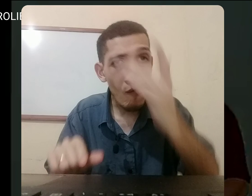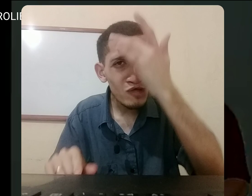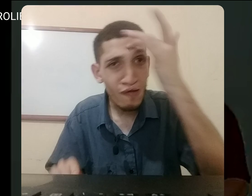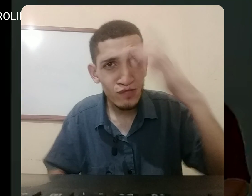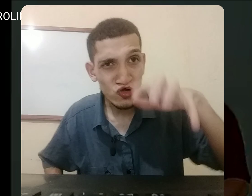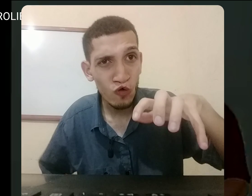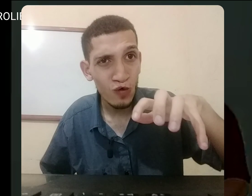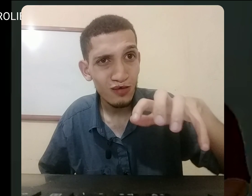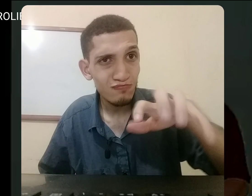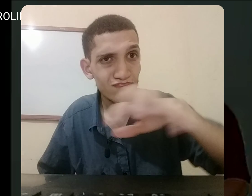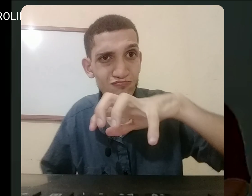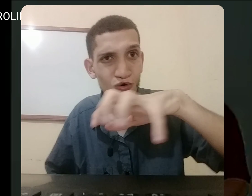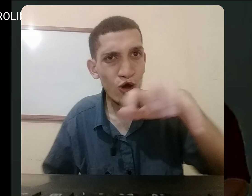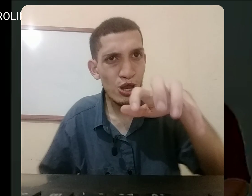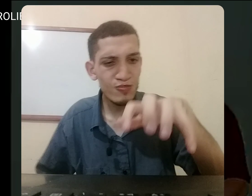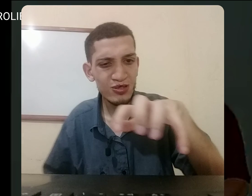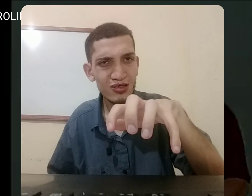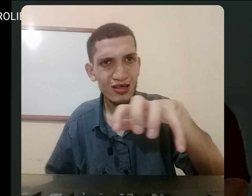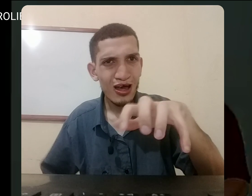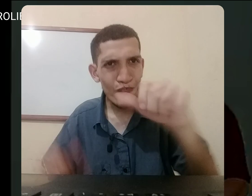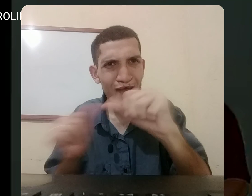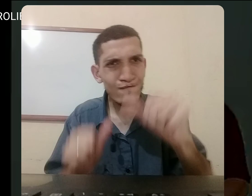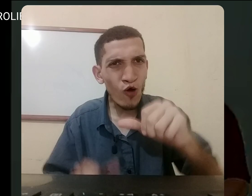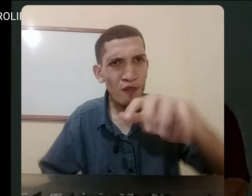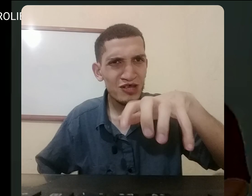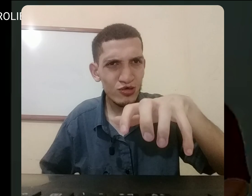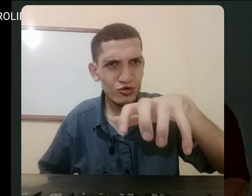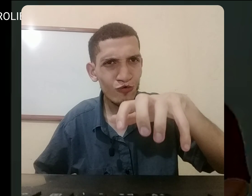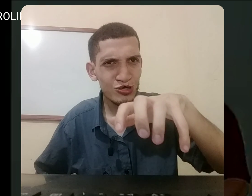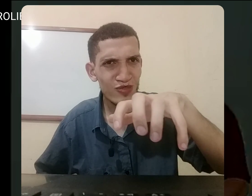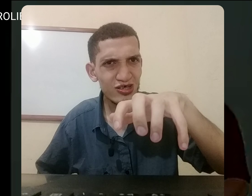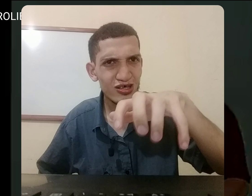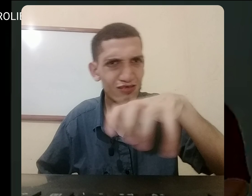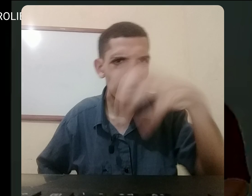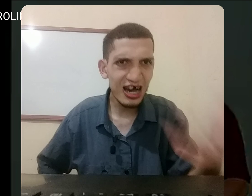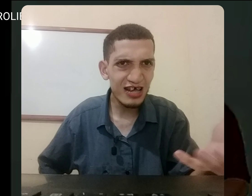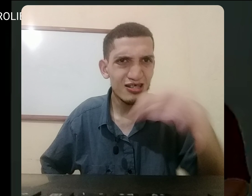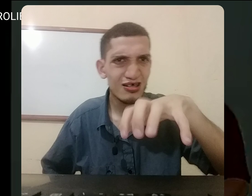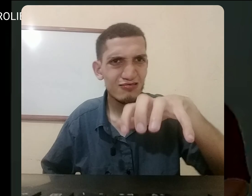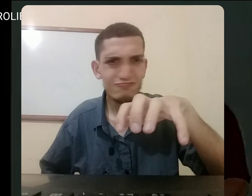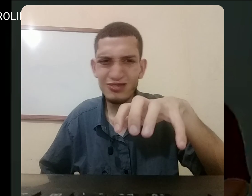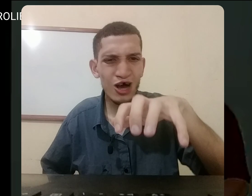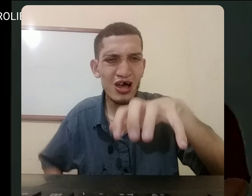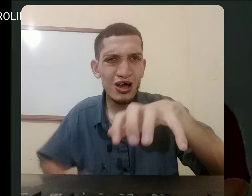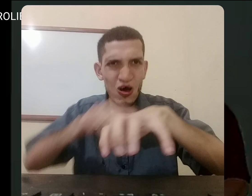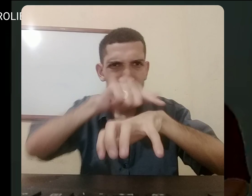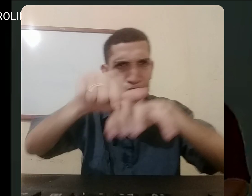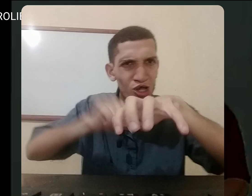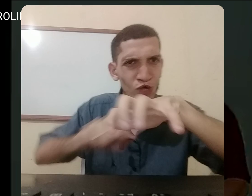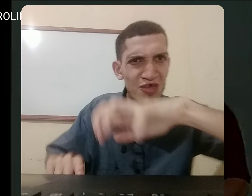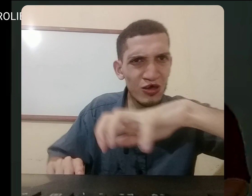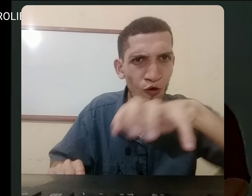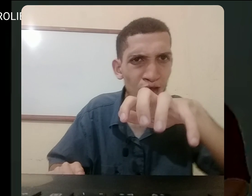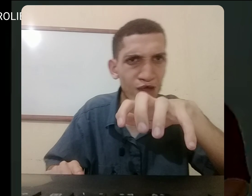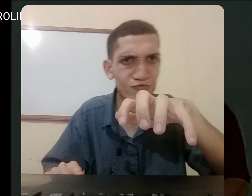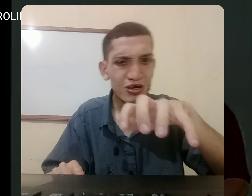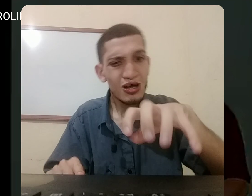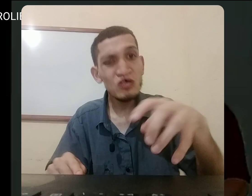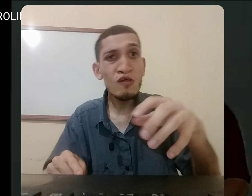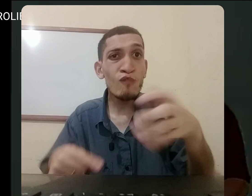a forma de uma pessoa? Olha esse daqui. Tem forma de pessoas daqui pra cair? Não, né? Uma pessoa desse